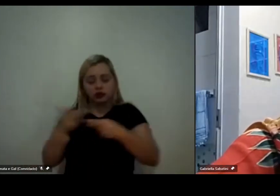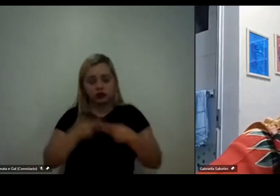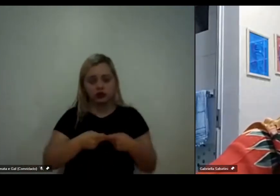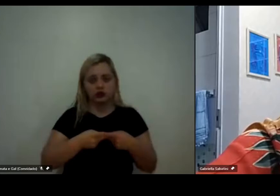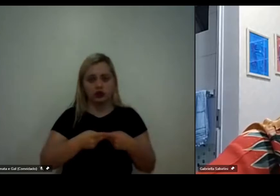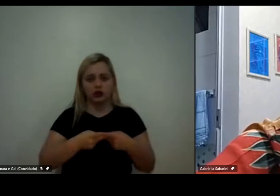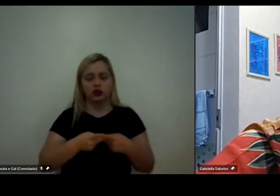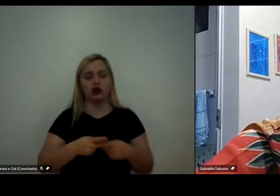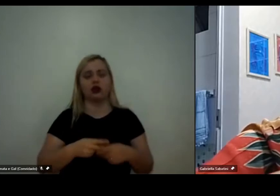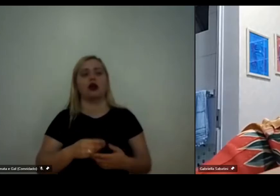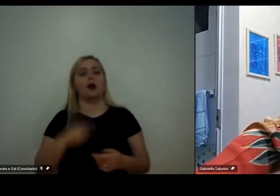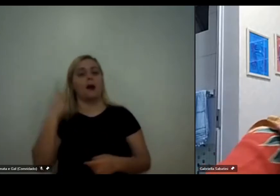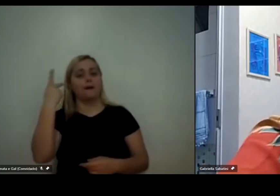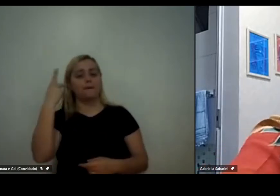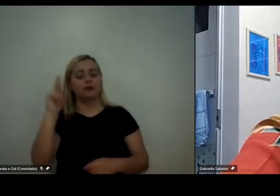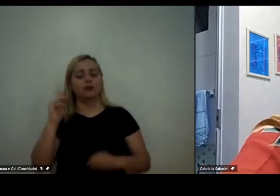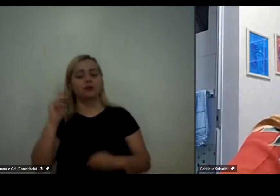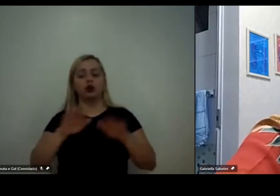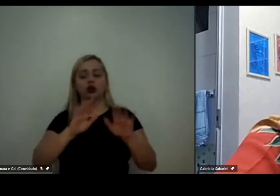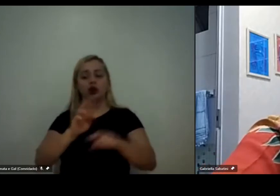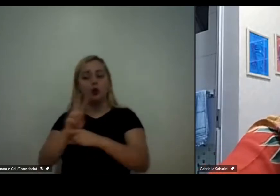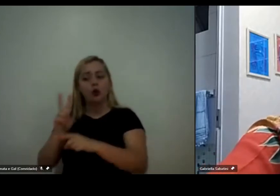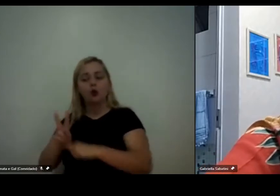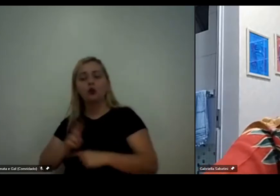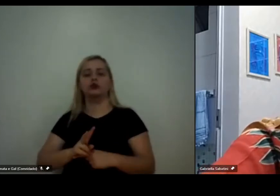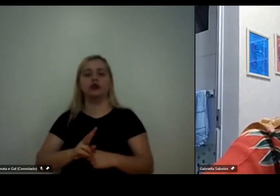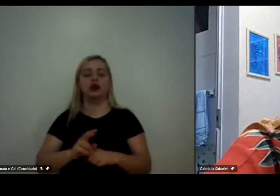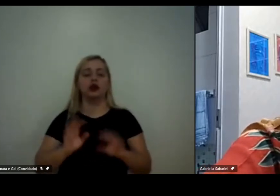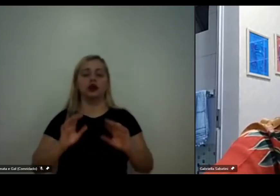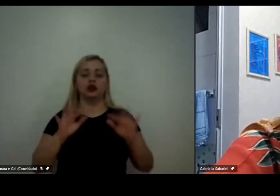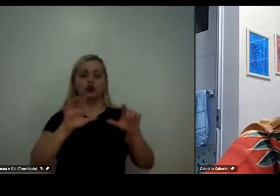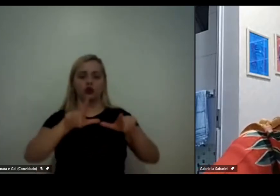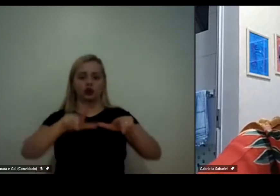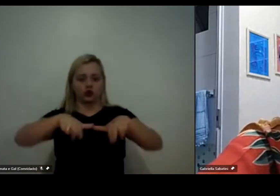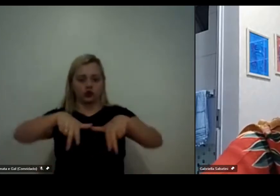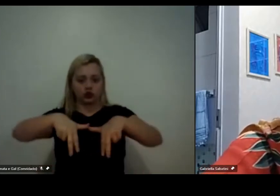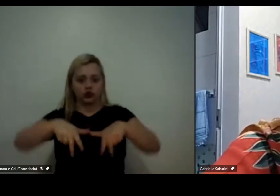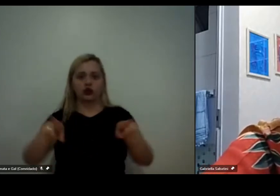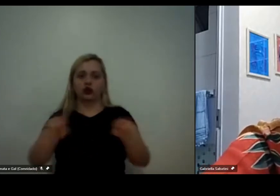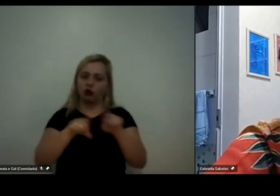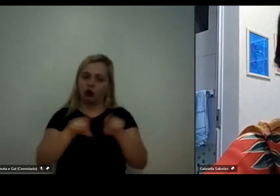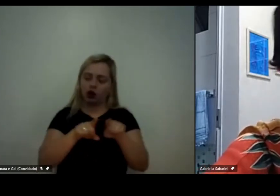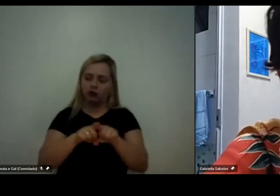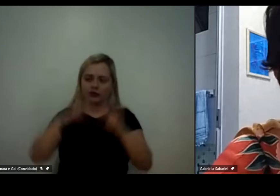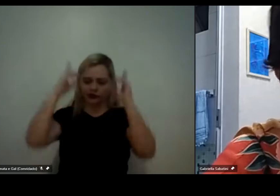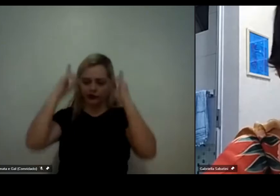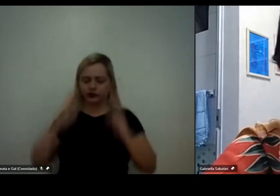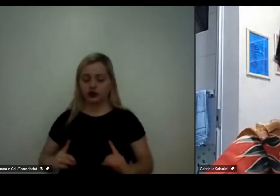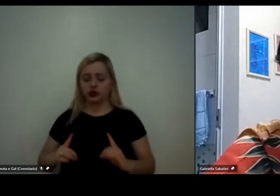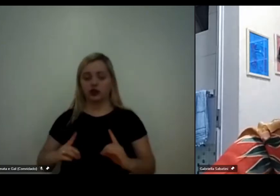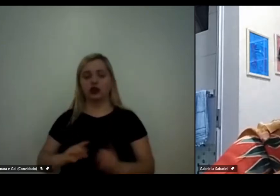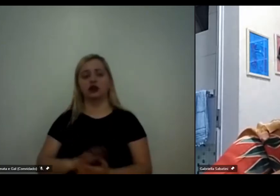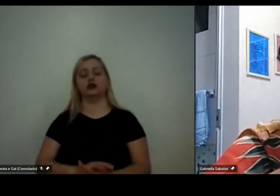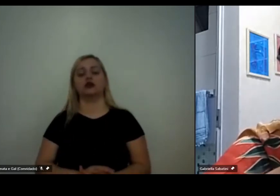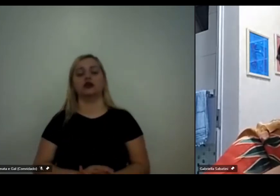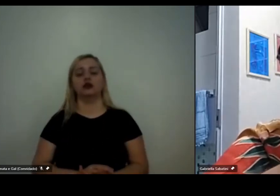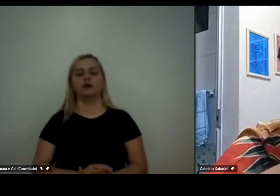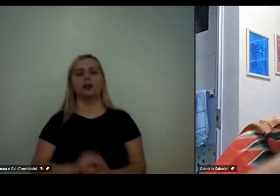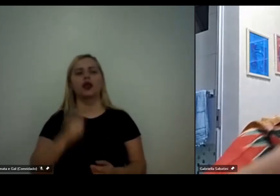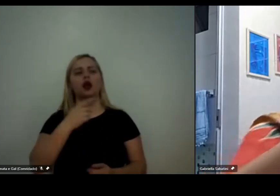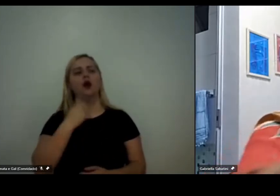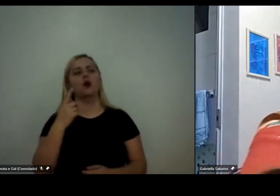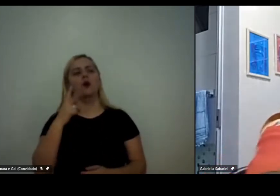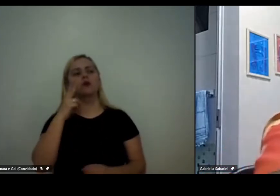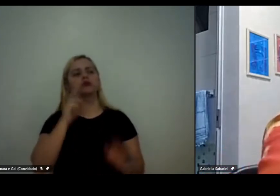que para tratar sobre gênero e deficiência, teria que colocar nossos corpos e narrativas no palco. E certo dia, Lia, uma das entrevistadas,